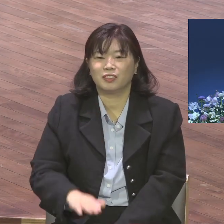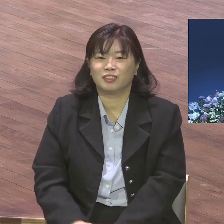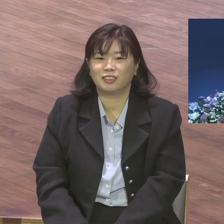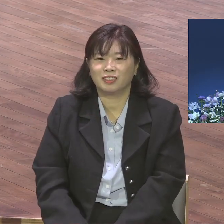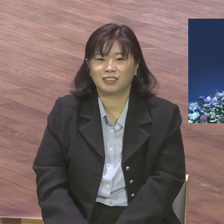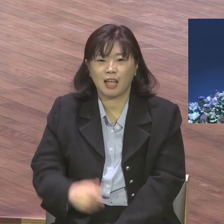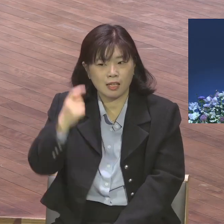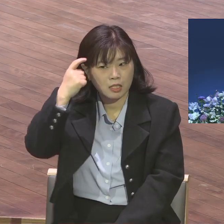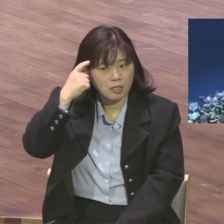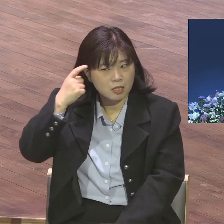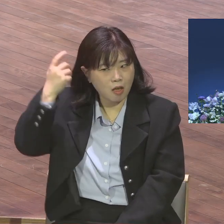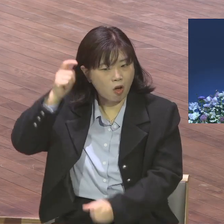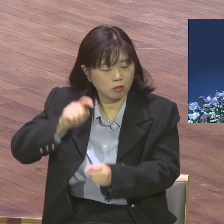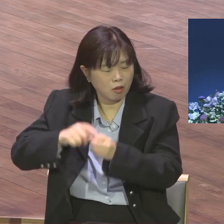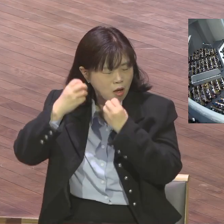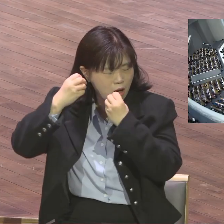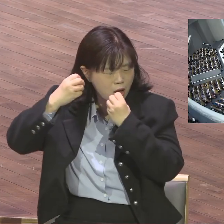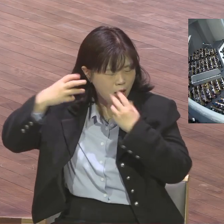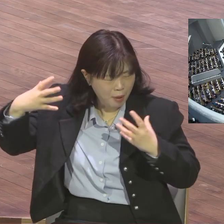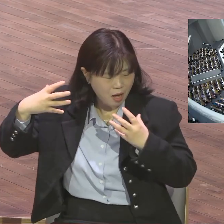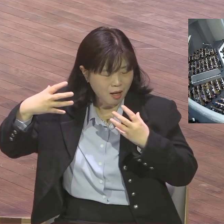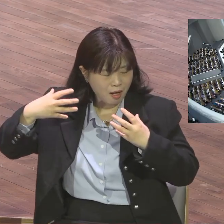영적 에바다를 외칩시다.